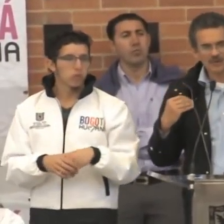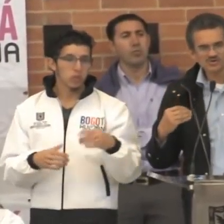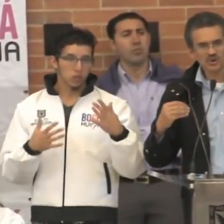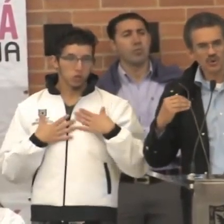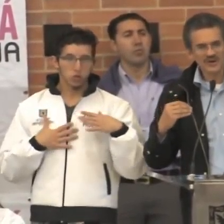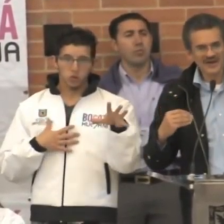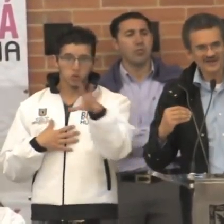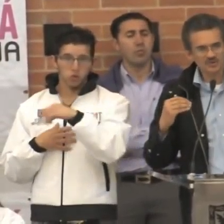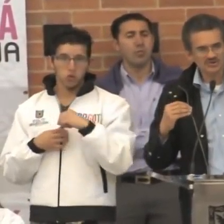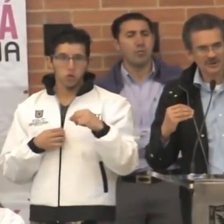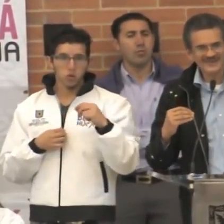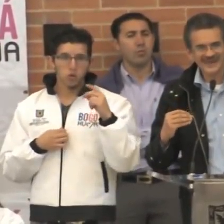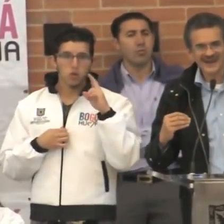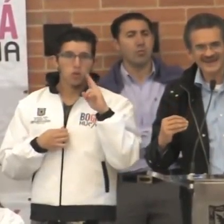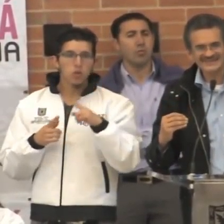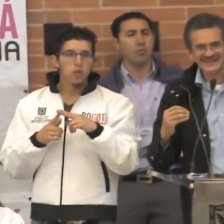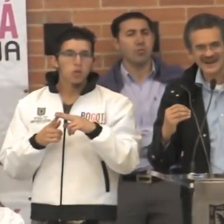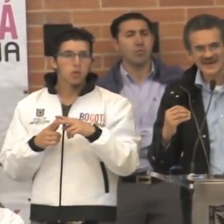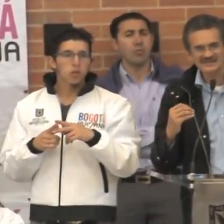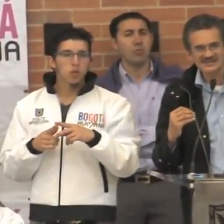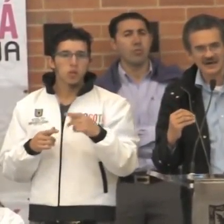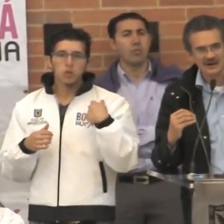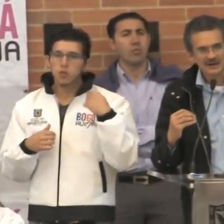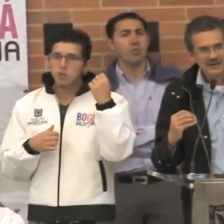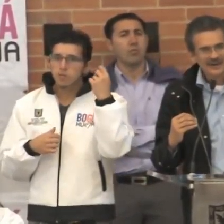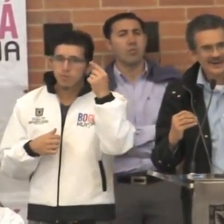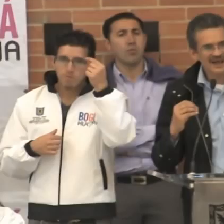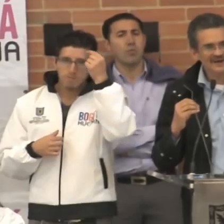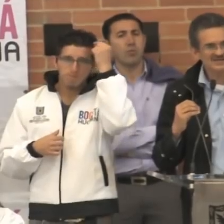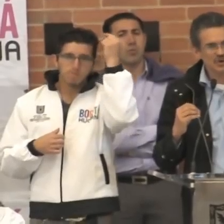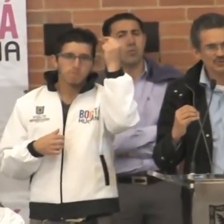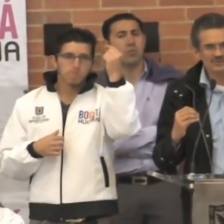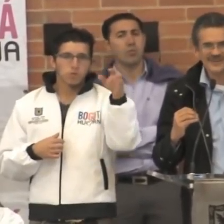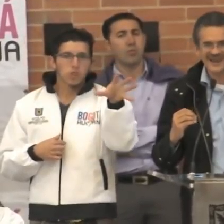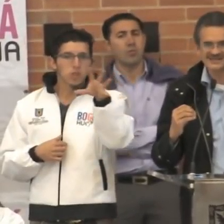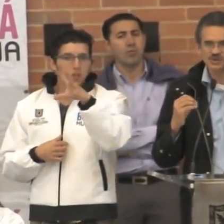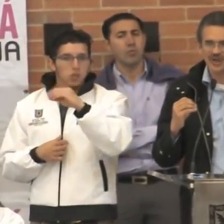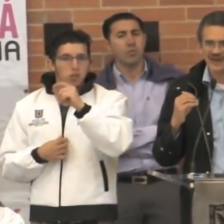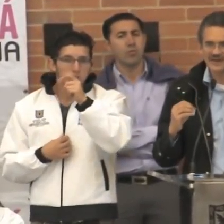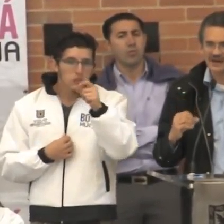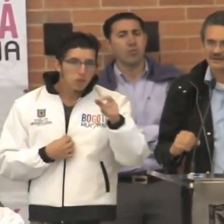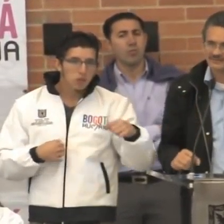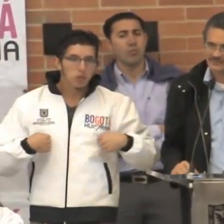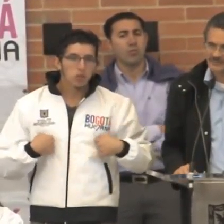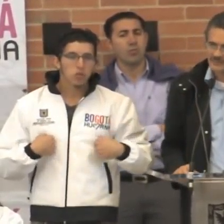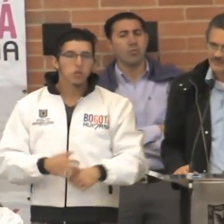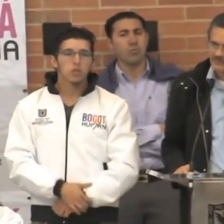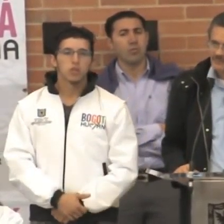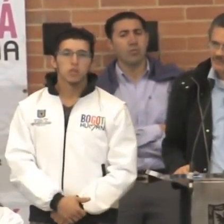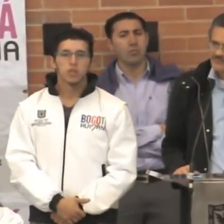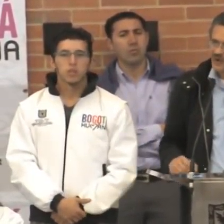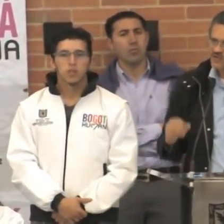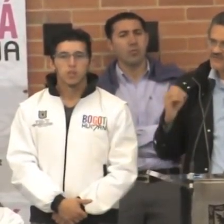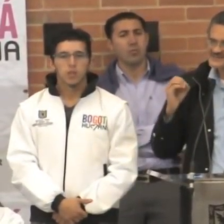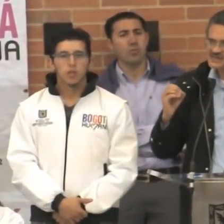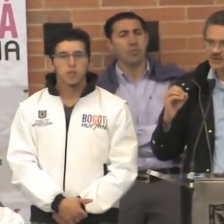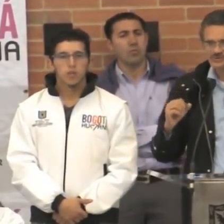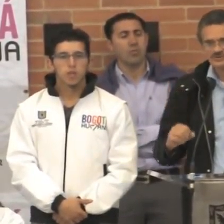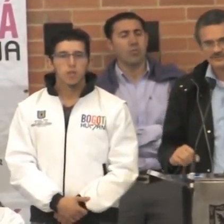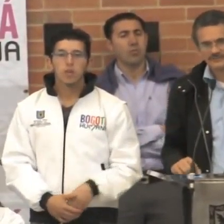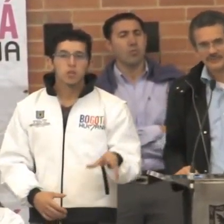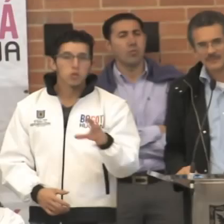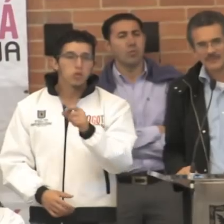confiamos única y exclusivamente en la inteligencia, en la razón de la ciudadanía, de los